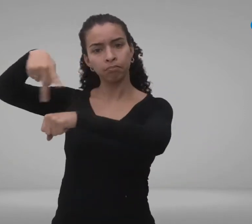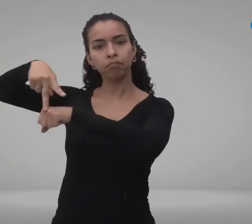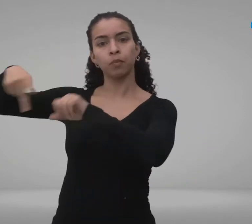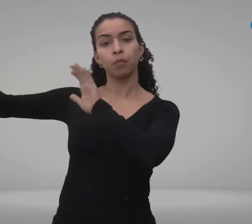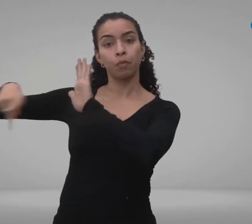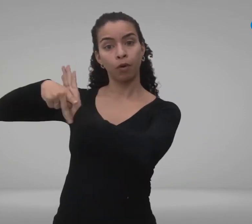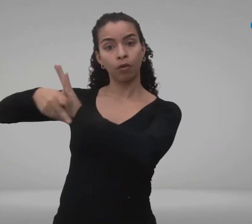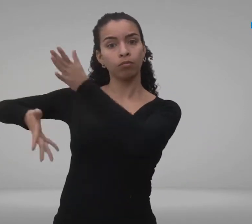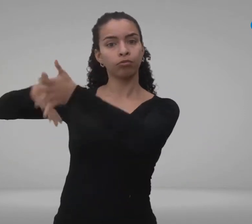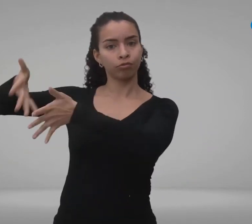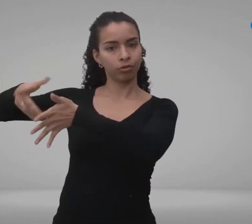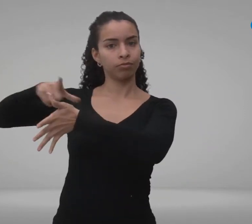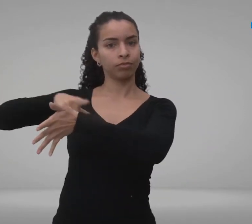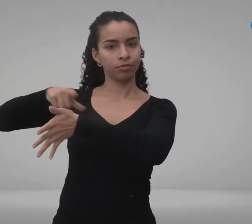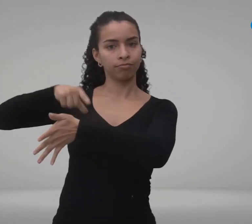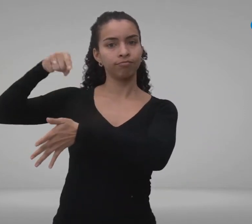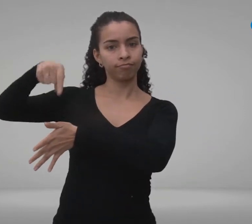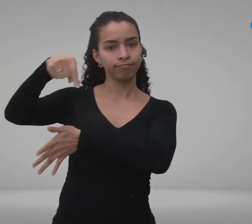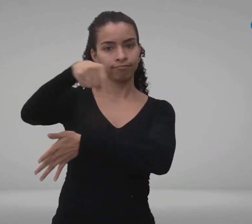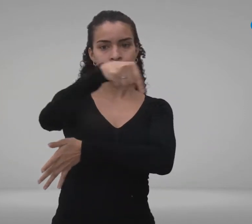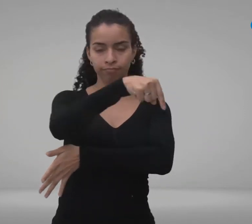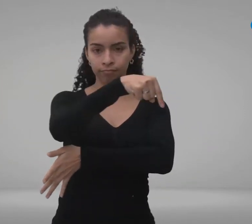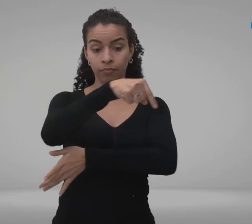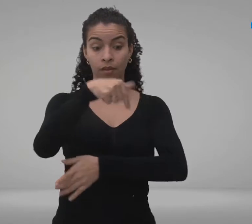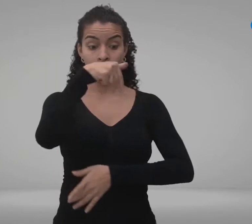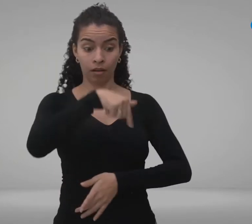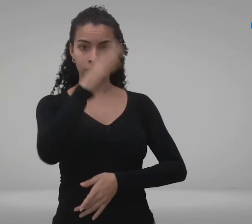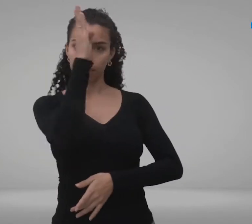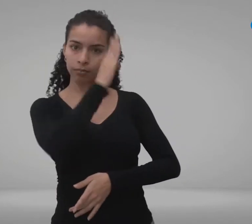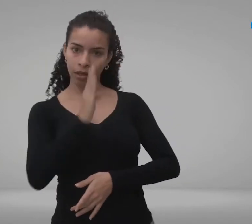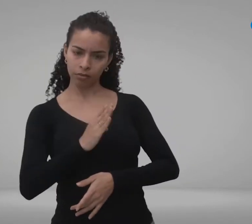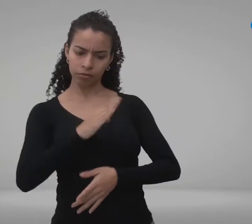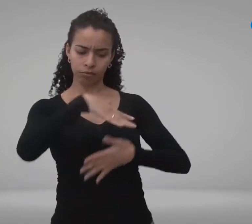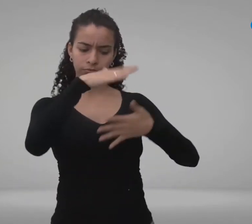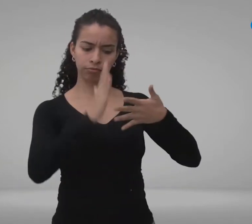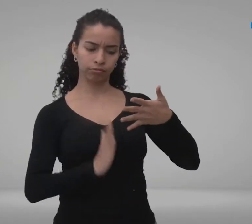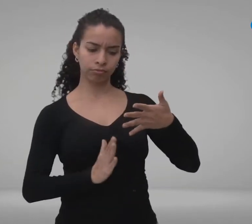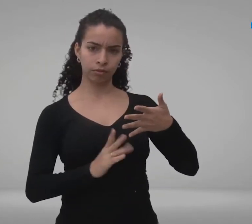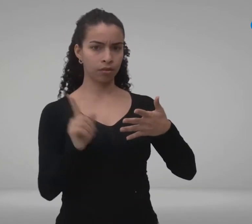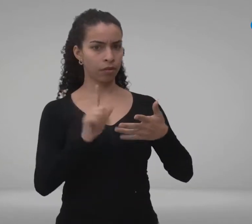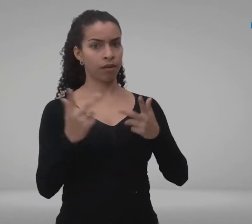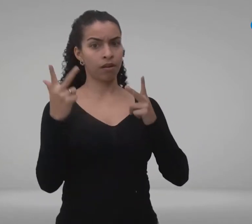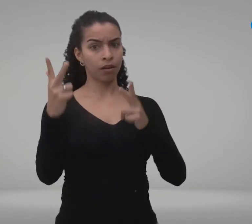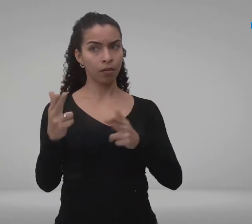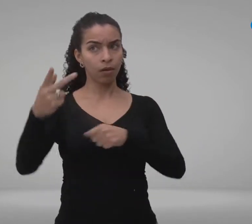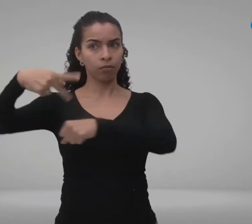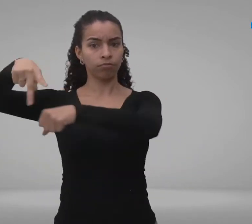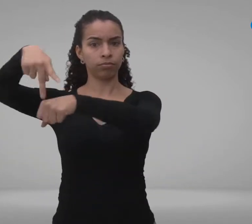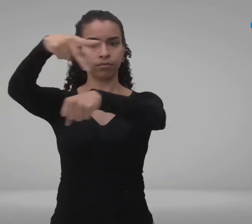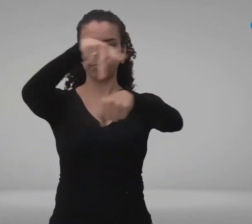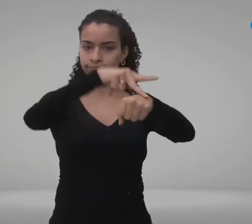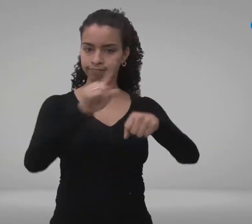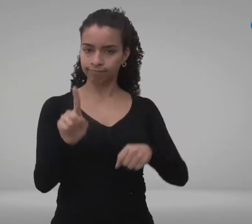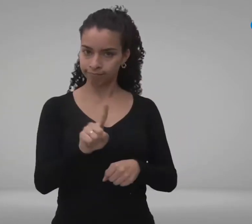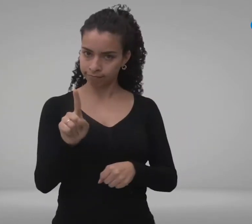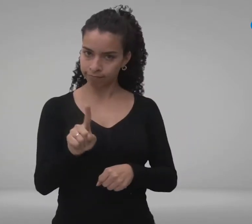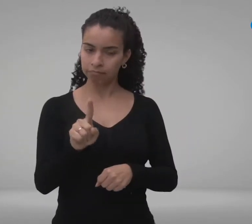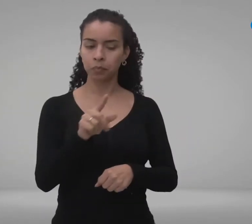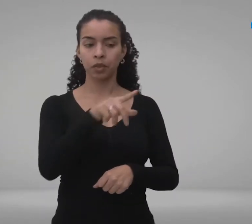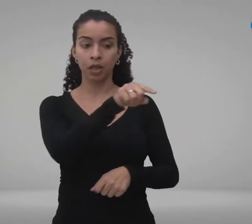sua língua de sinais. Então, a língua aqui do Brasil não é a mesma língua de sinais que outros países. Cada